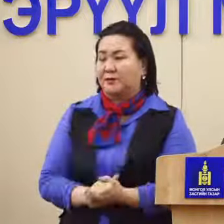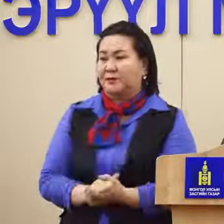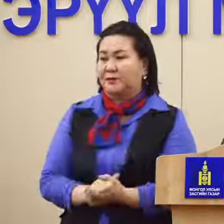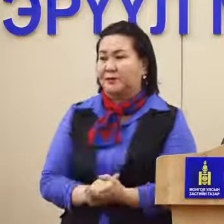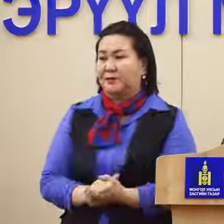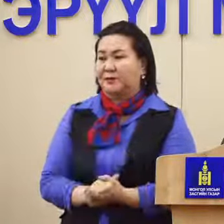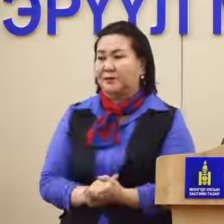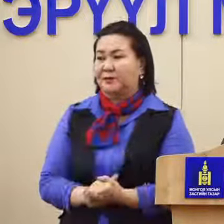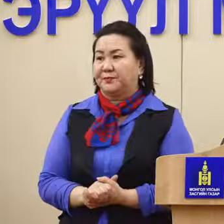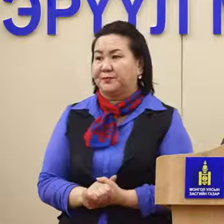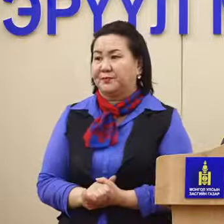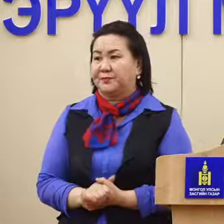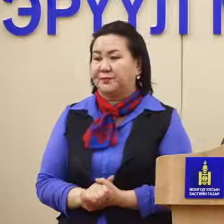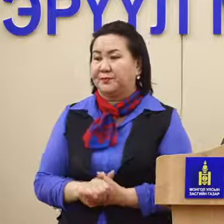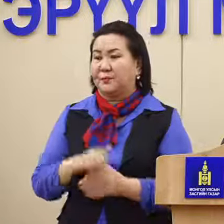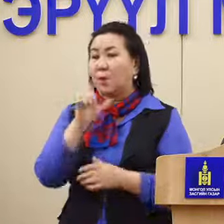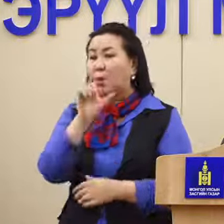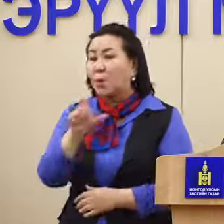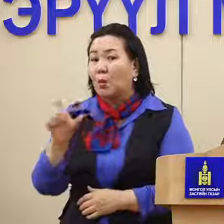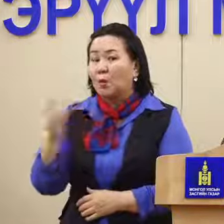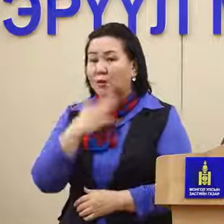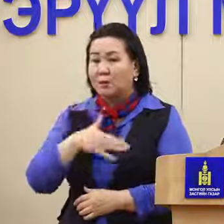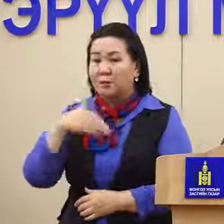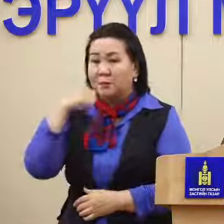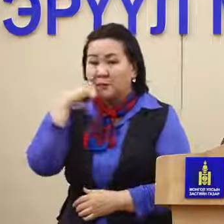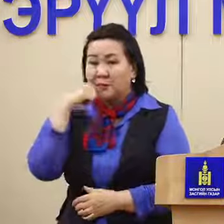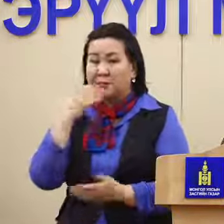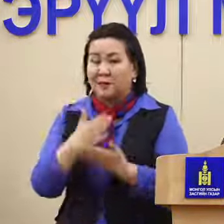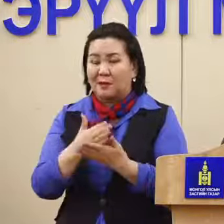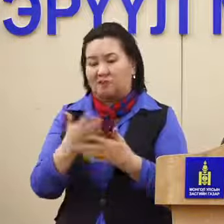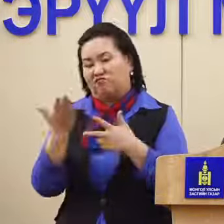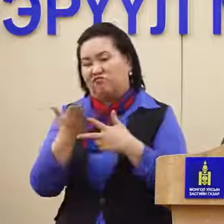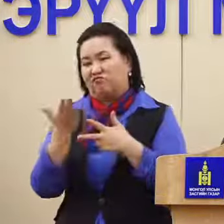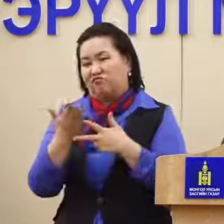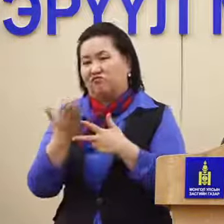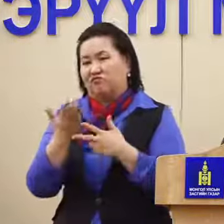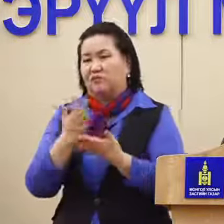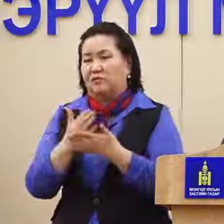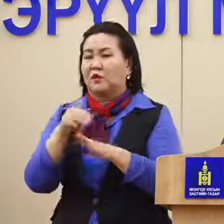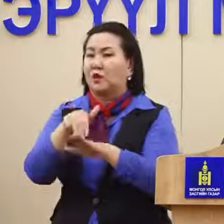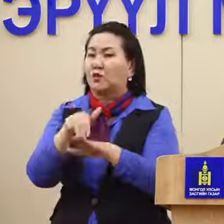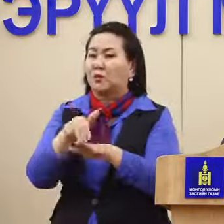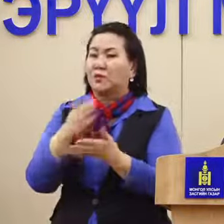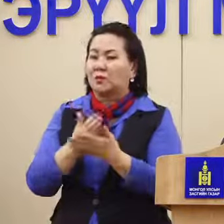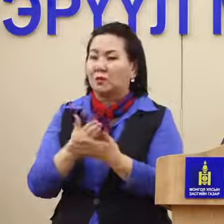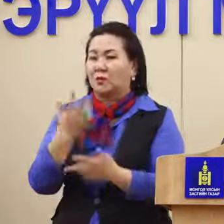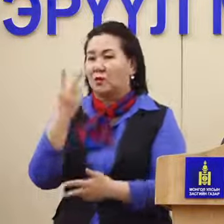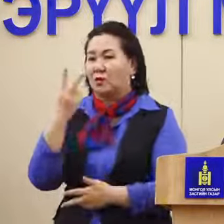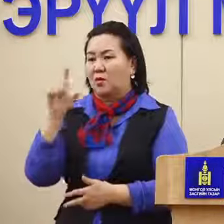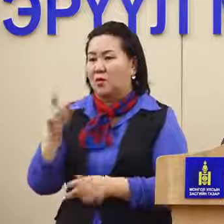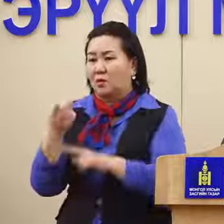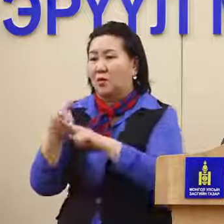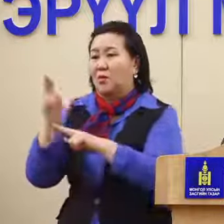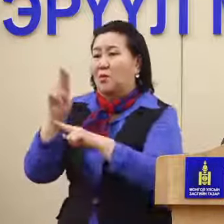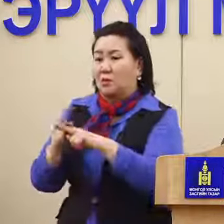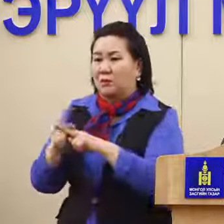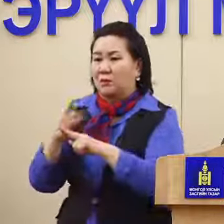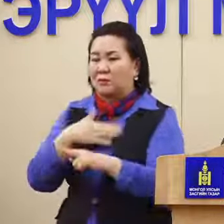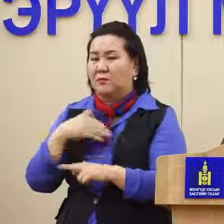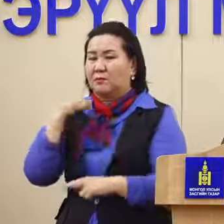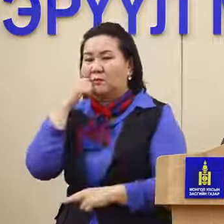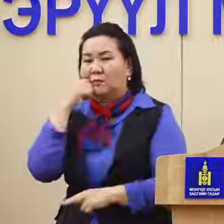мэдээ өгье. Хүмүүсийн биеийн байдал дунд зэрэг биеийн байдал тогтвортой байна. 2 хүнд байсан хүний